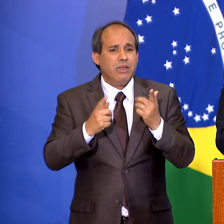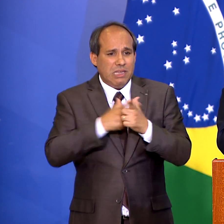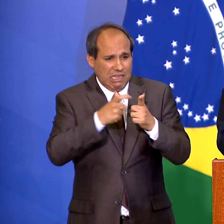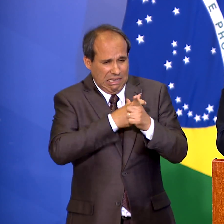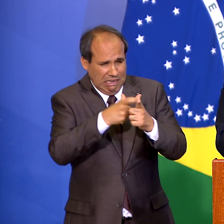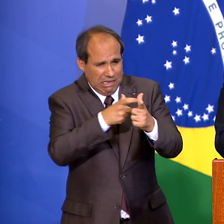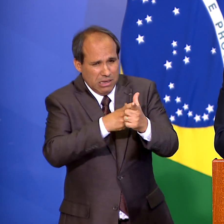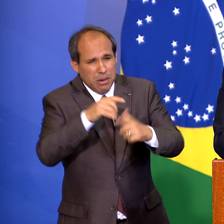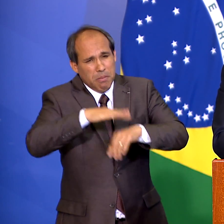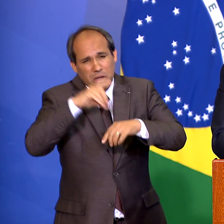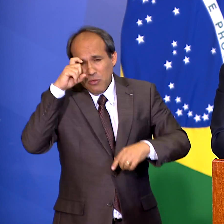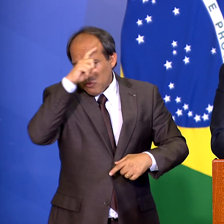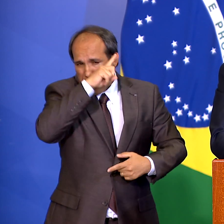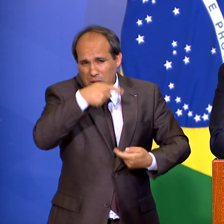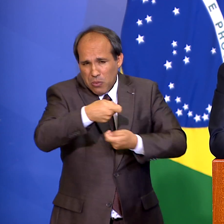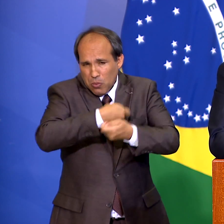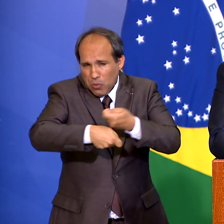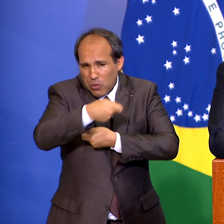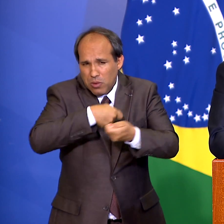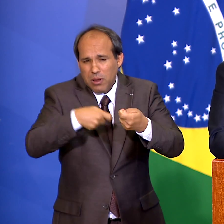rolar e pagar essa dívida.